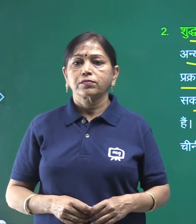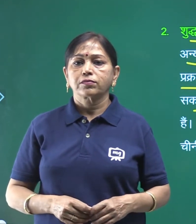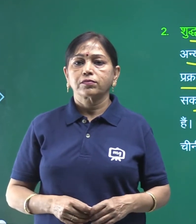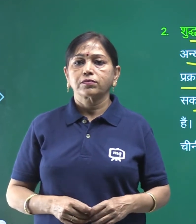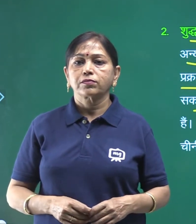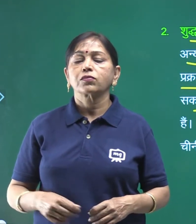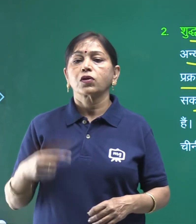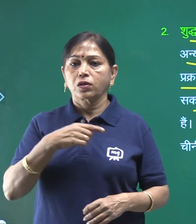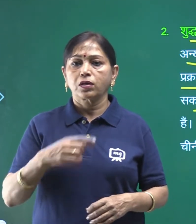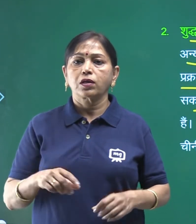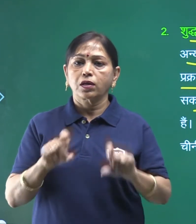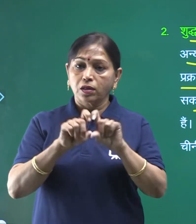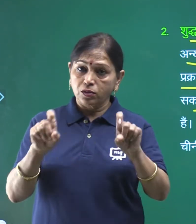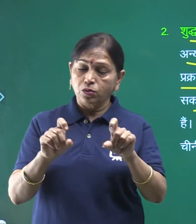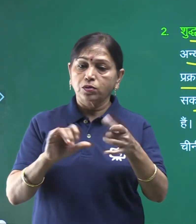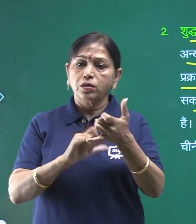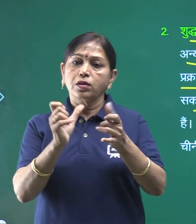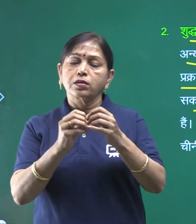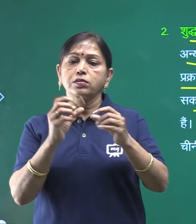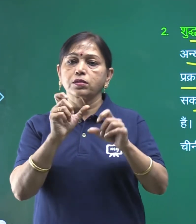ये शुद्ध पदार्थ